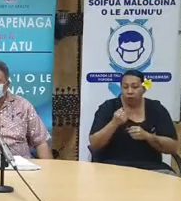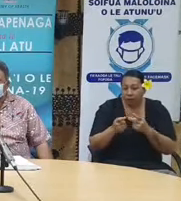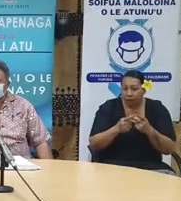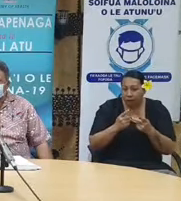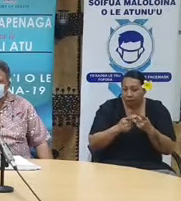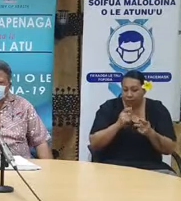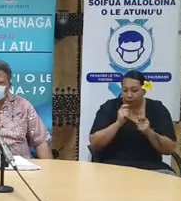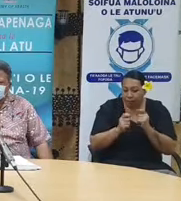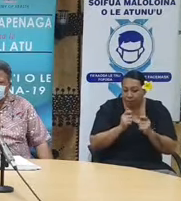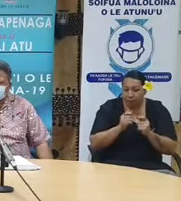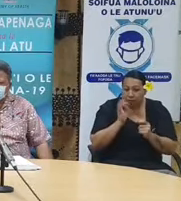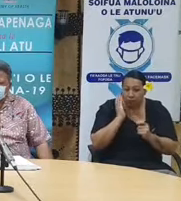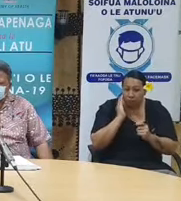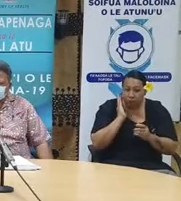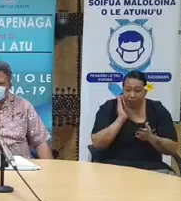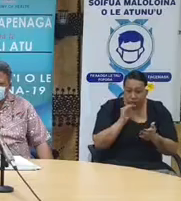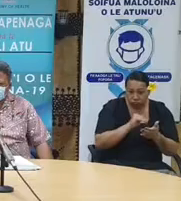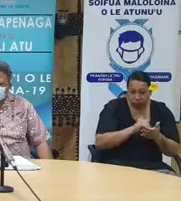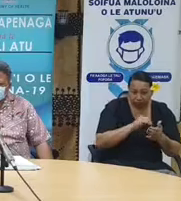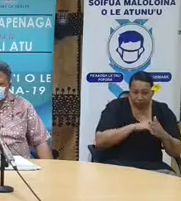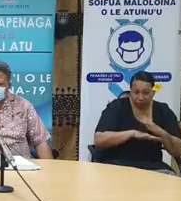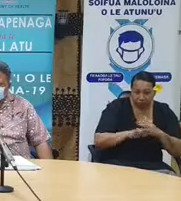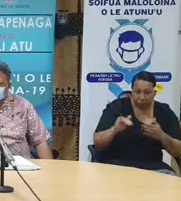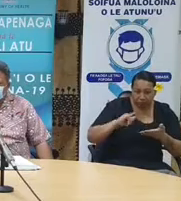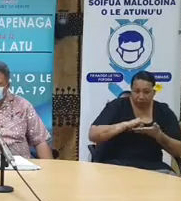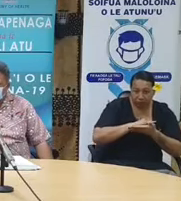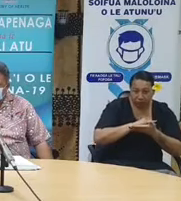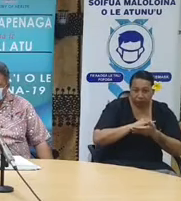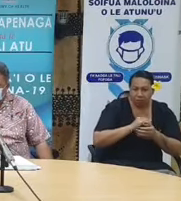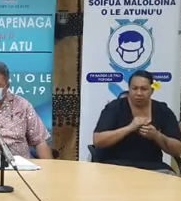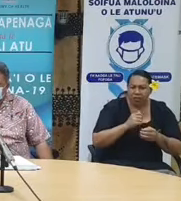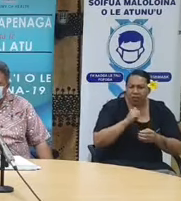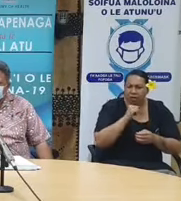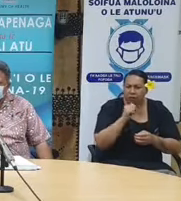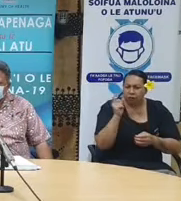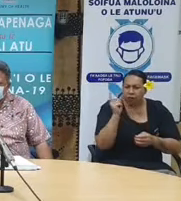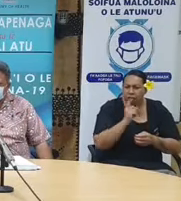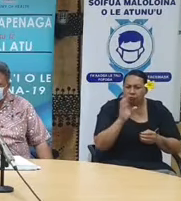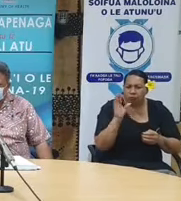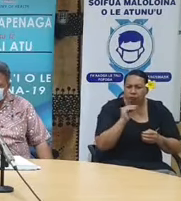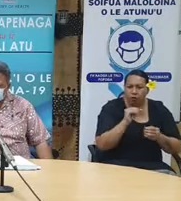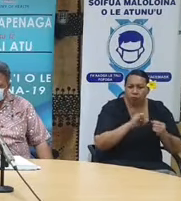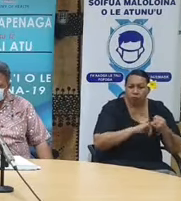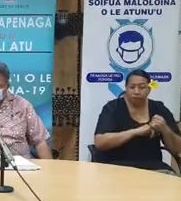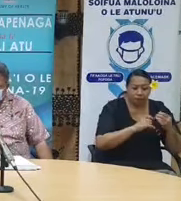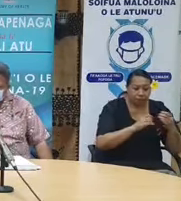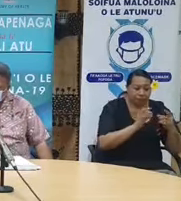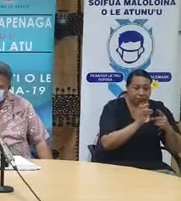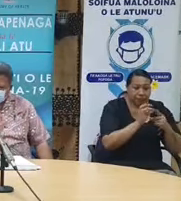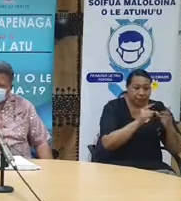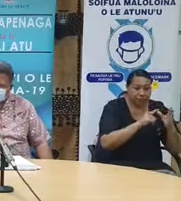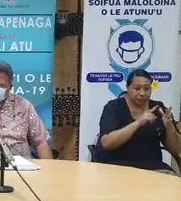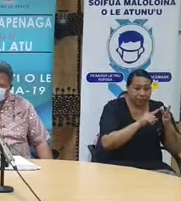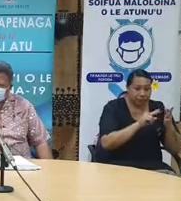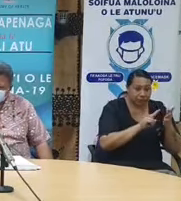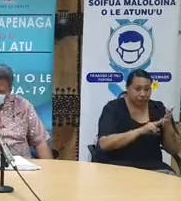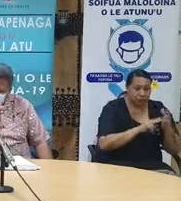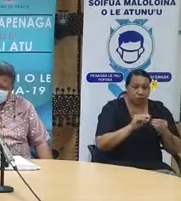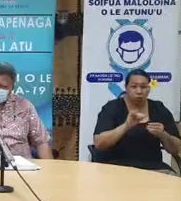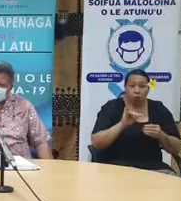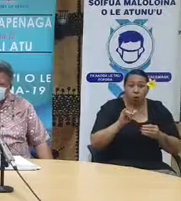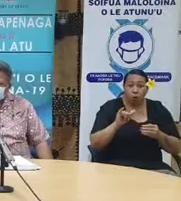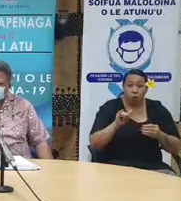whai amatu e to leo mai po Spain, po Filipina. A mako kaungu mai loa,